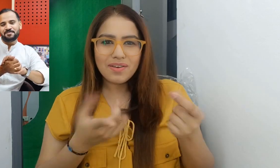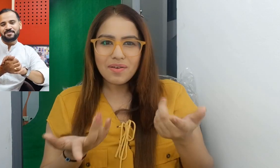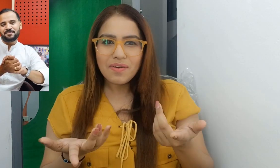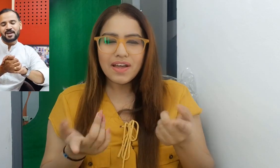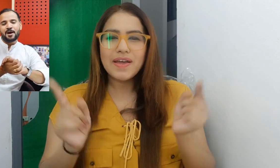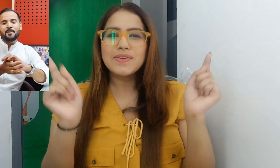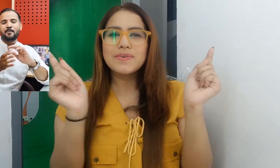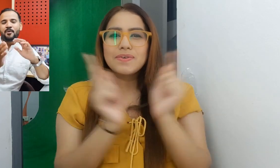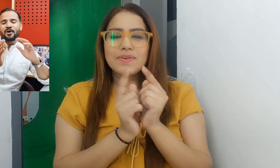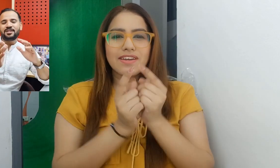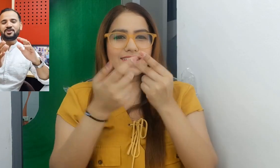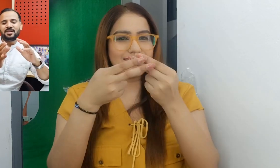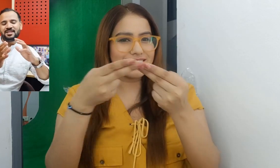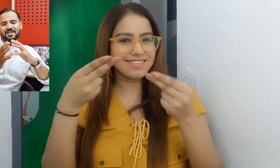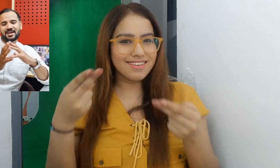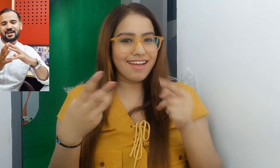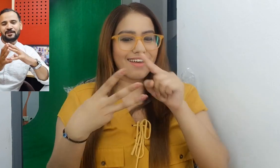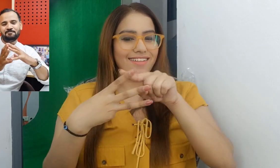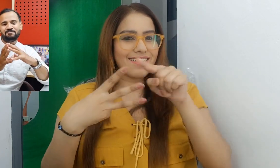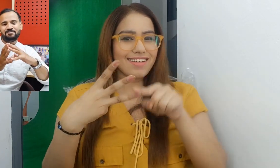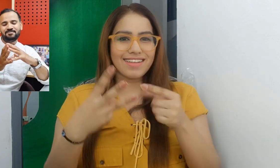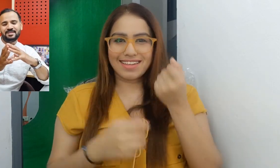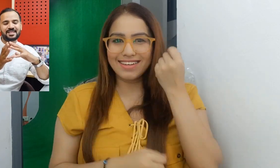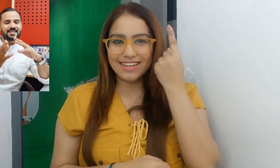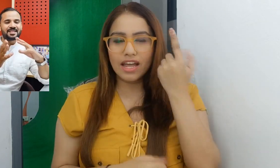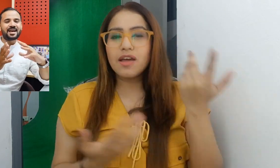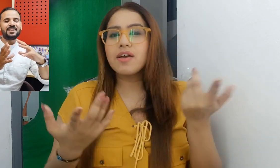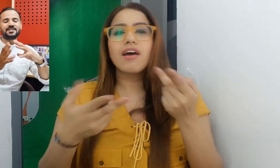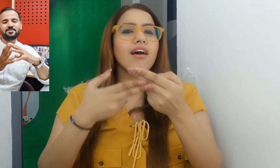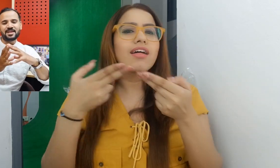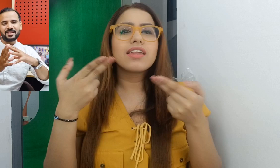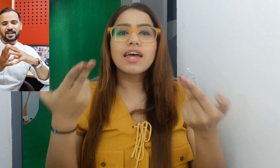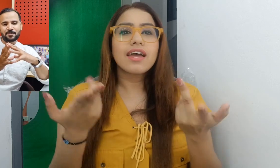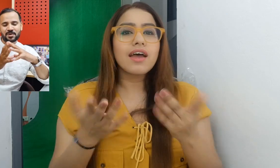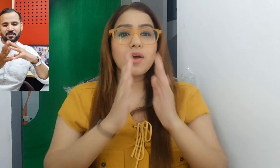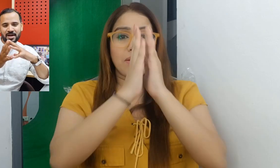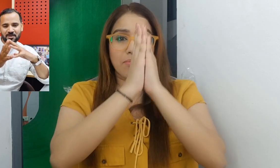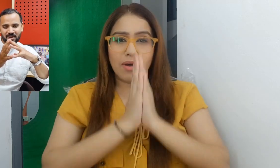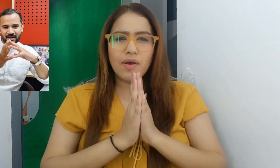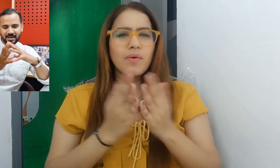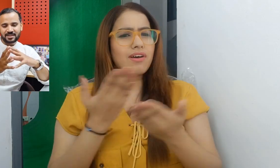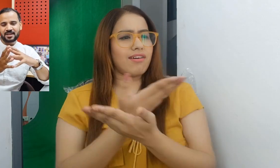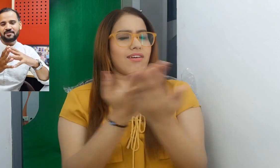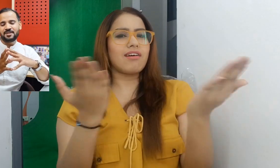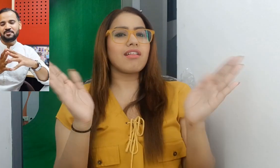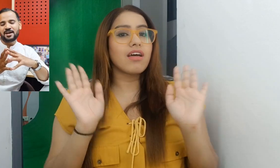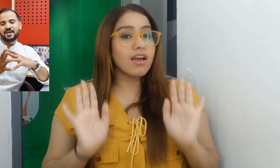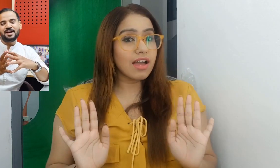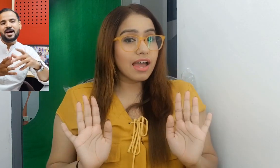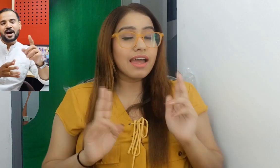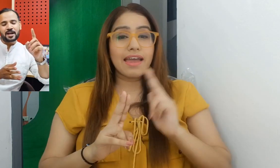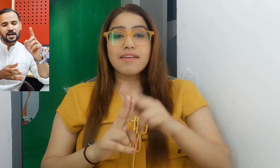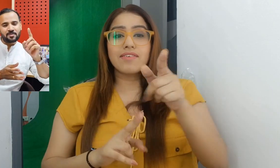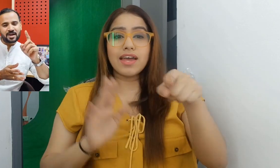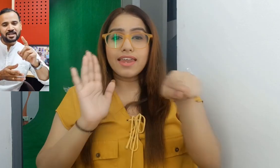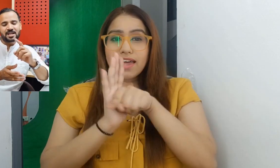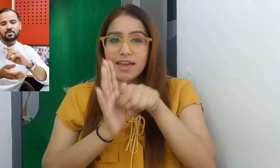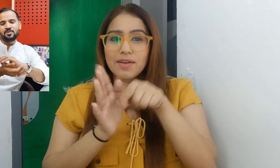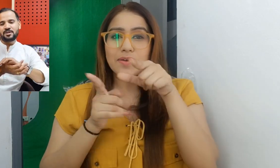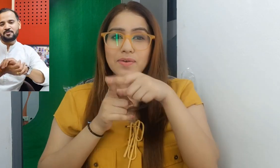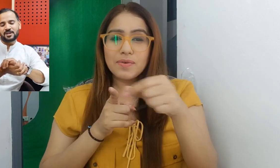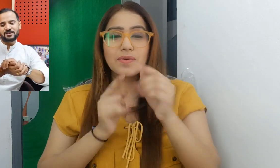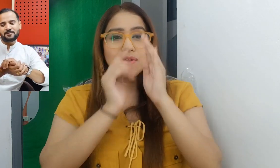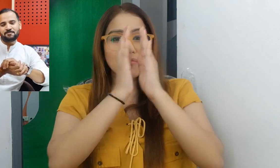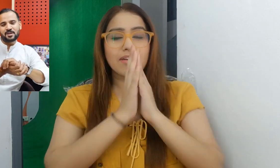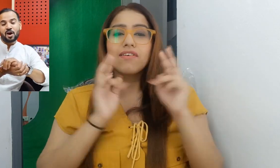है। बहुत छोटी सी कहानी जिसका सार ये समझाता है कि परमात्मा हर जगह विद्यमान है, हर कर्म का